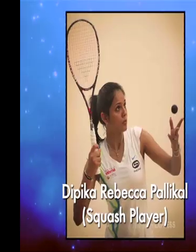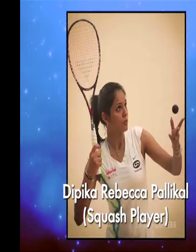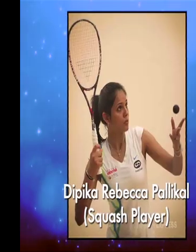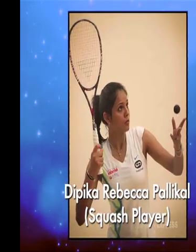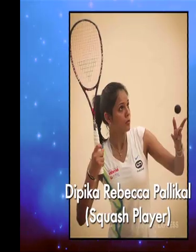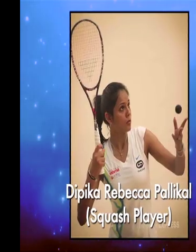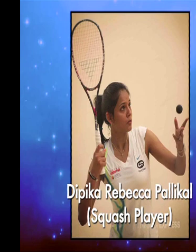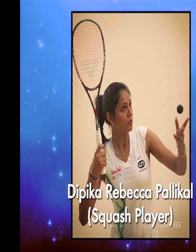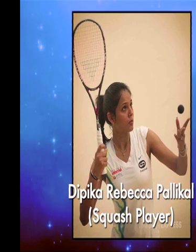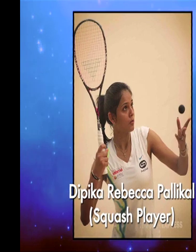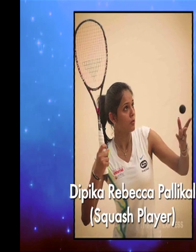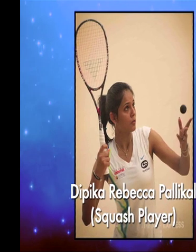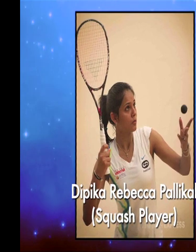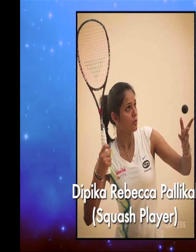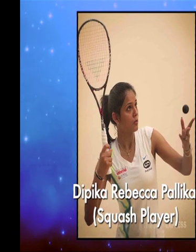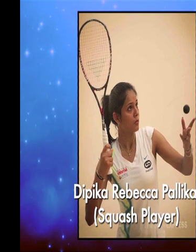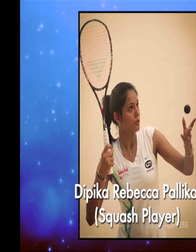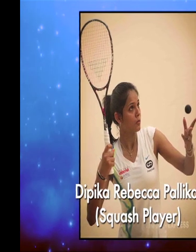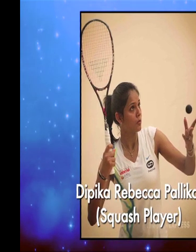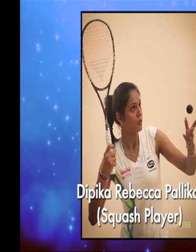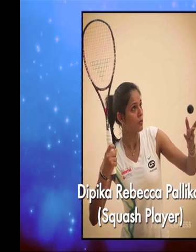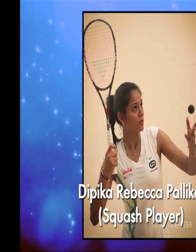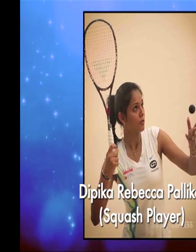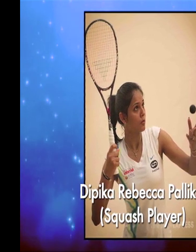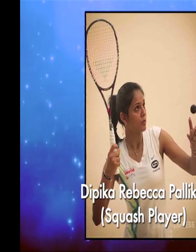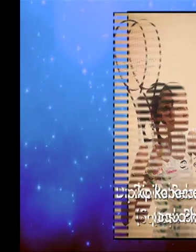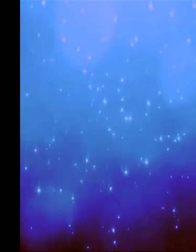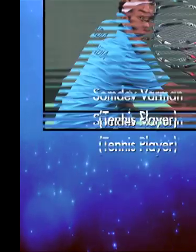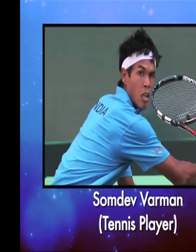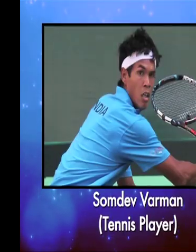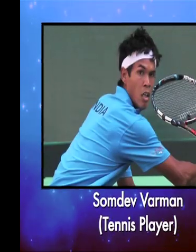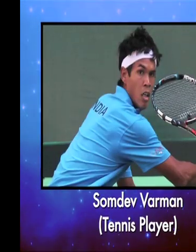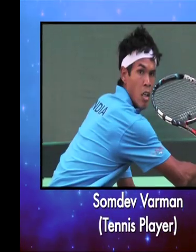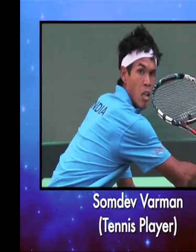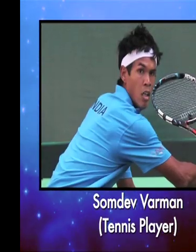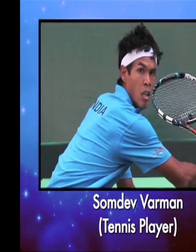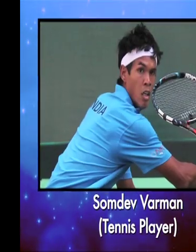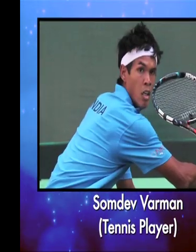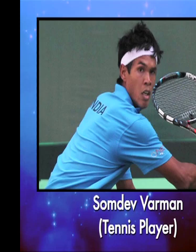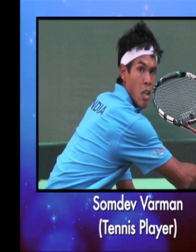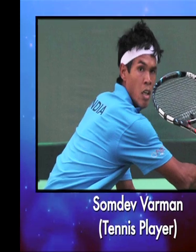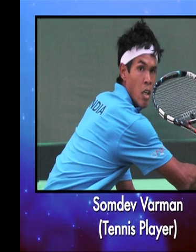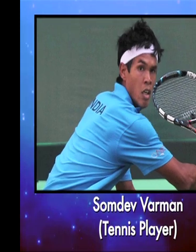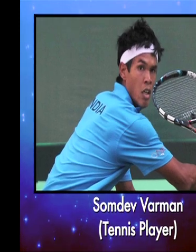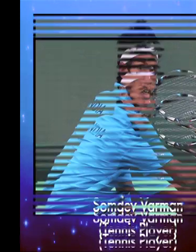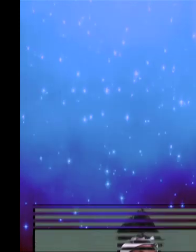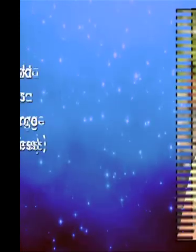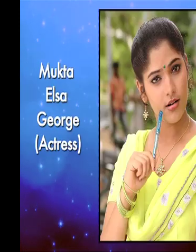स्क्वैश प्लेयर दीपिका रेबेका पालिकर, टेनिस प्लेयर सोमदेव वर्मन,